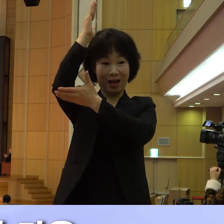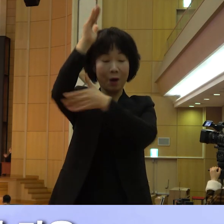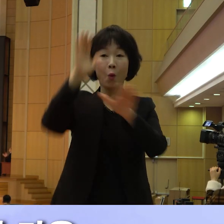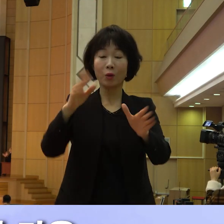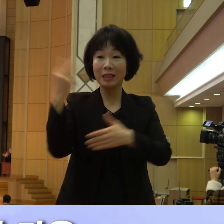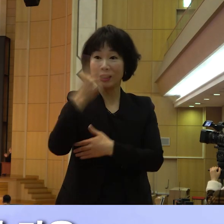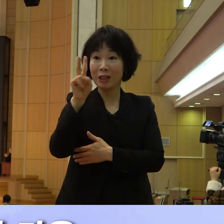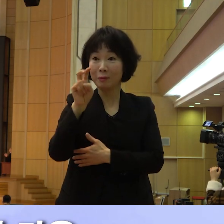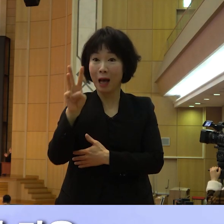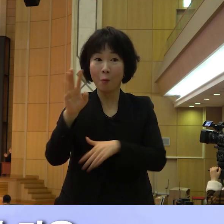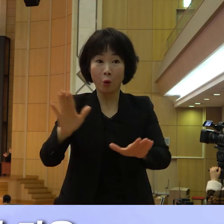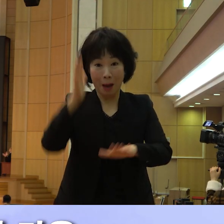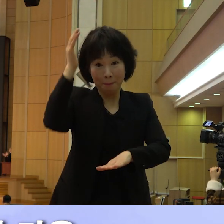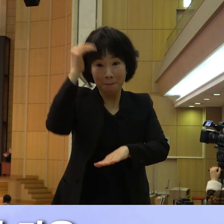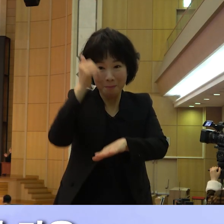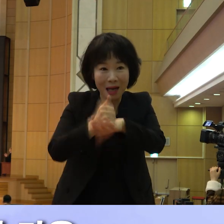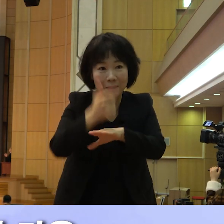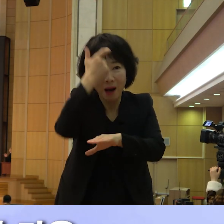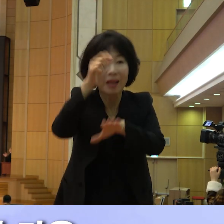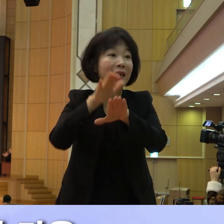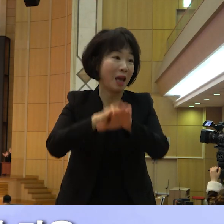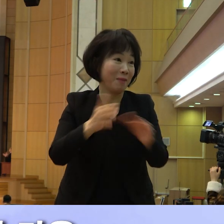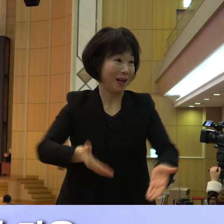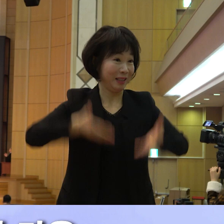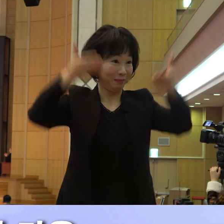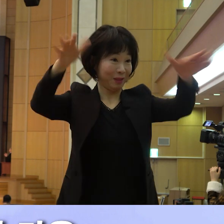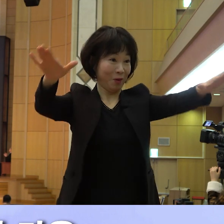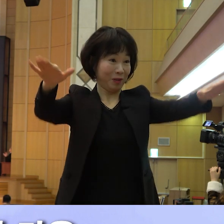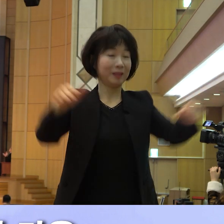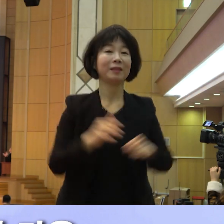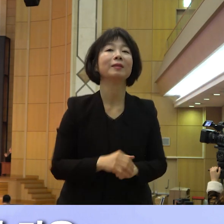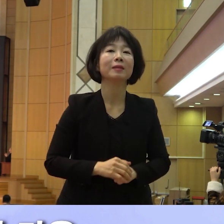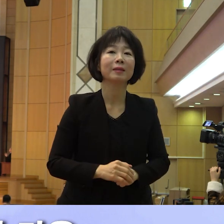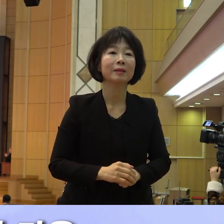마지막이 될 주일 3부 예배를 주님께 드리겠습니다.